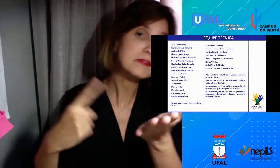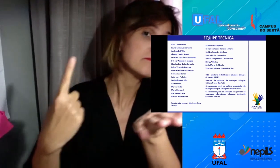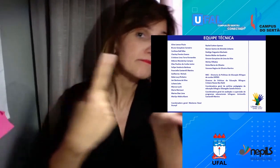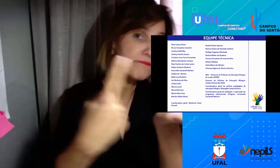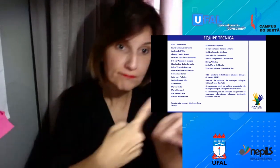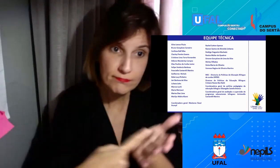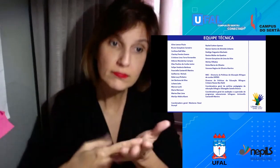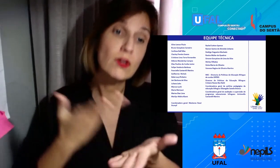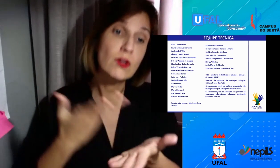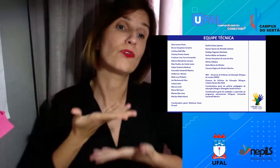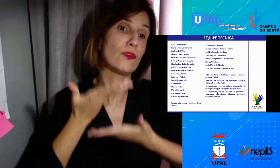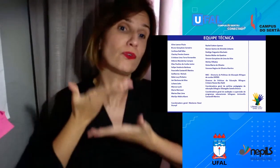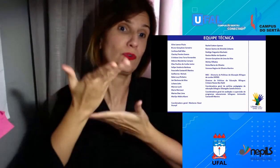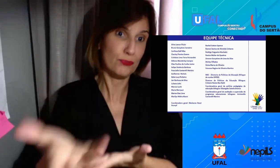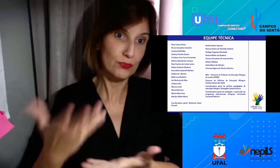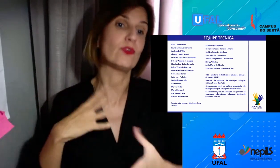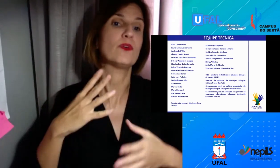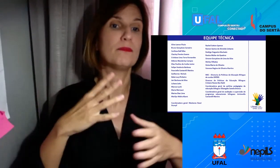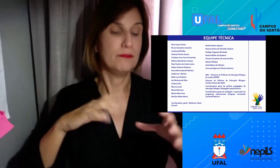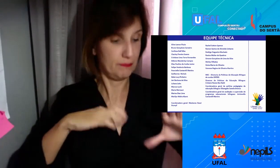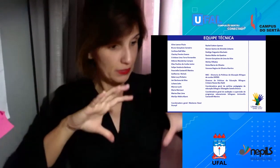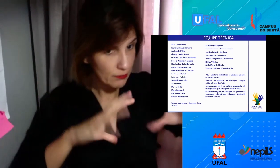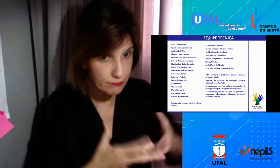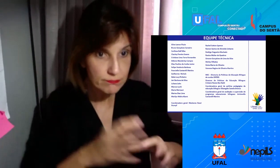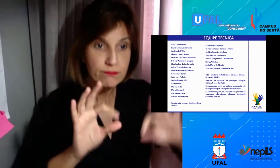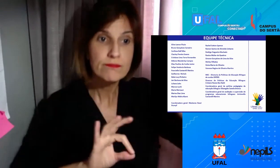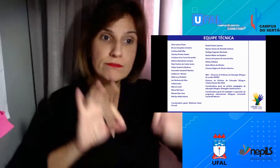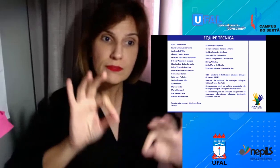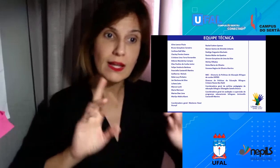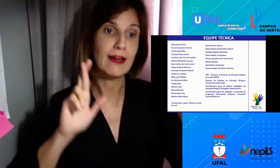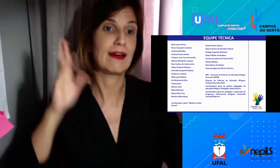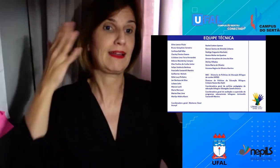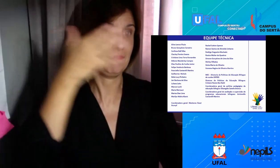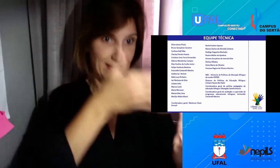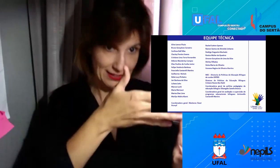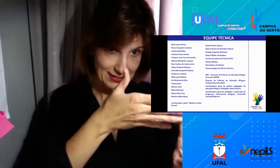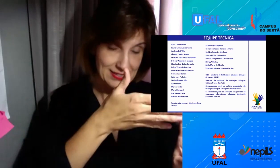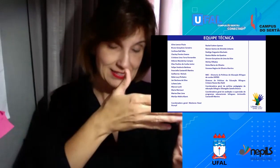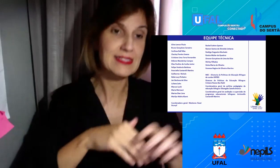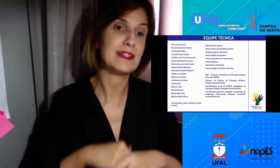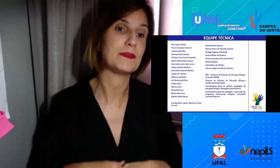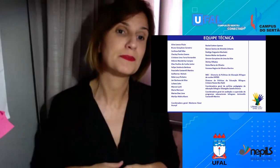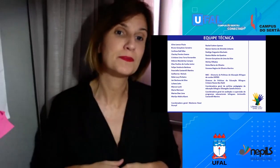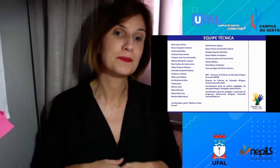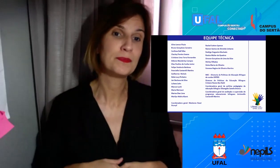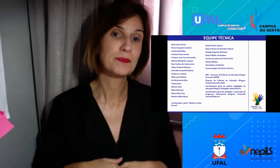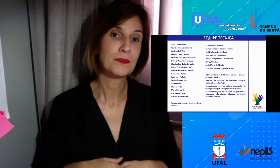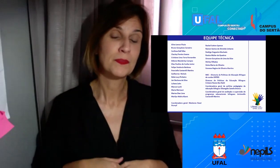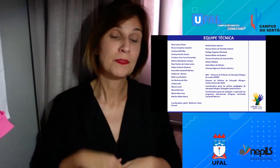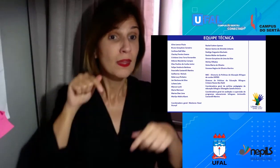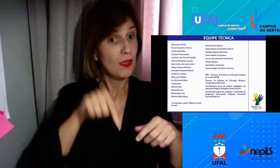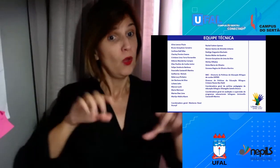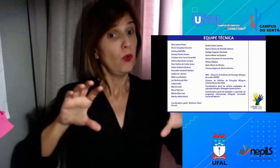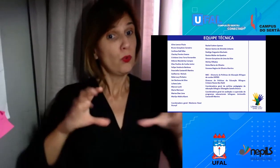juntamente com a Elisângela, que também faz parte dessa equipe, no governo federal.